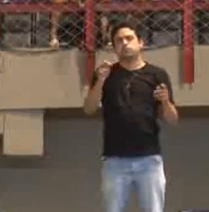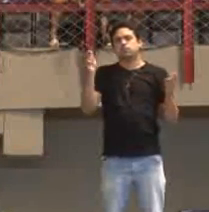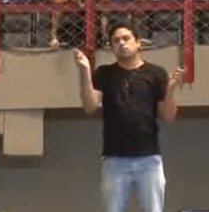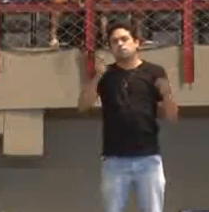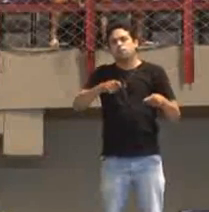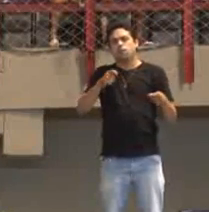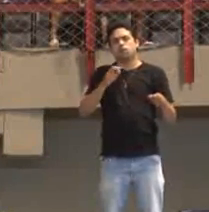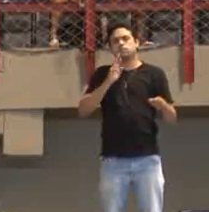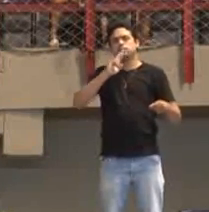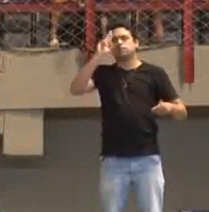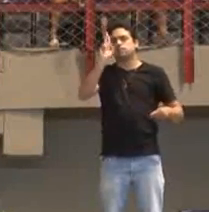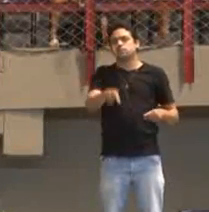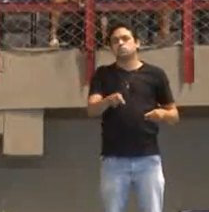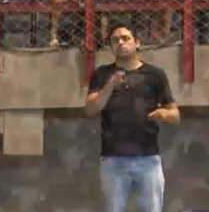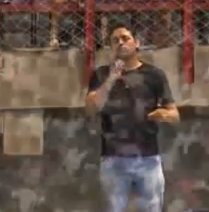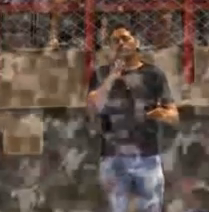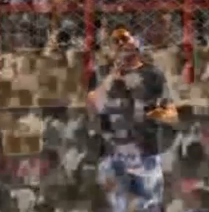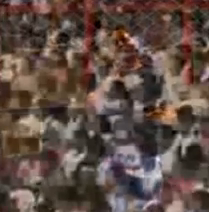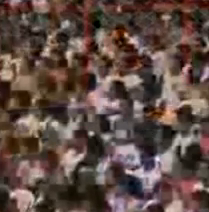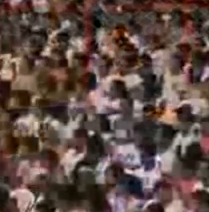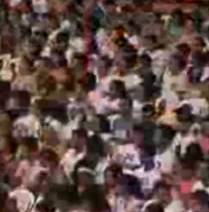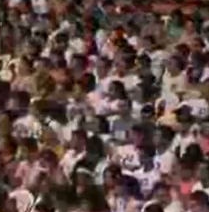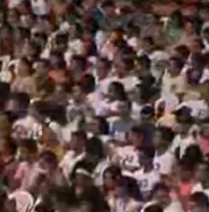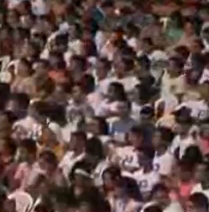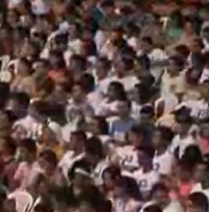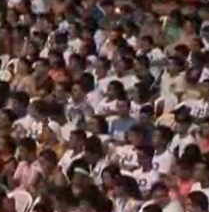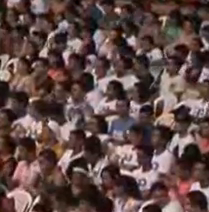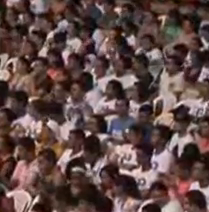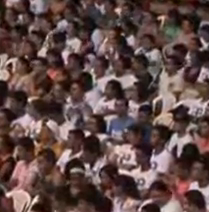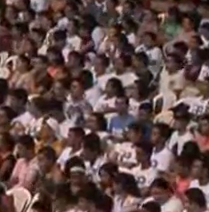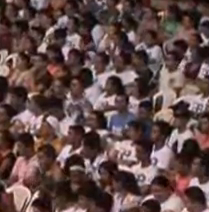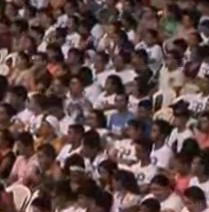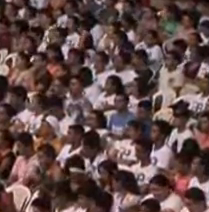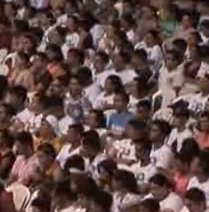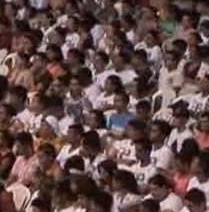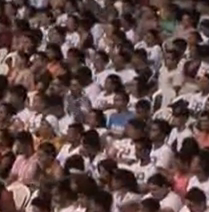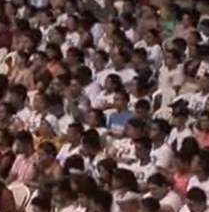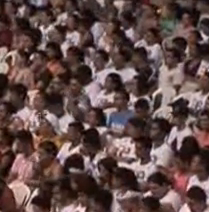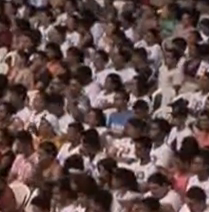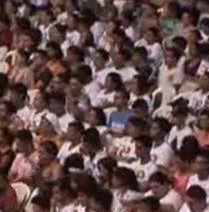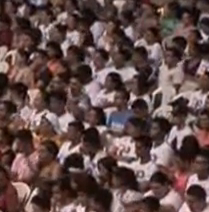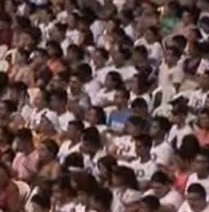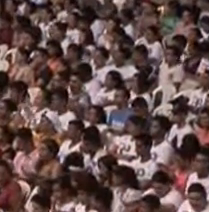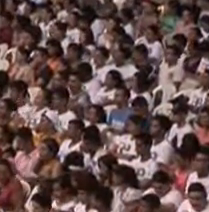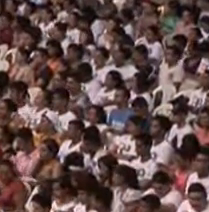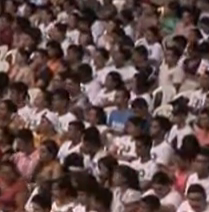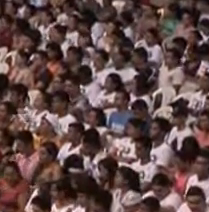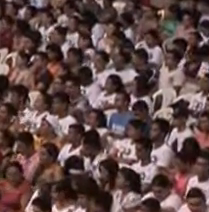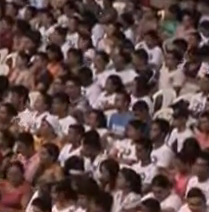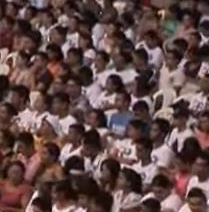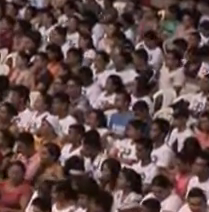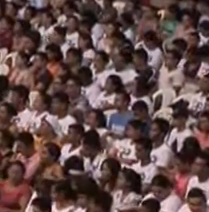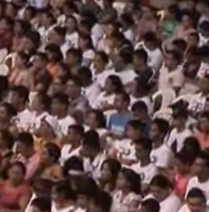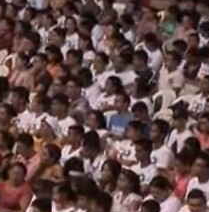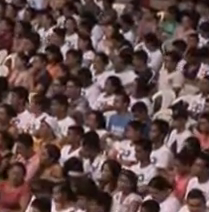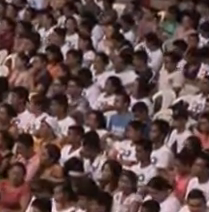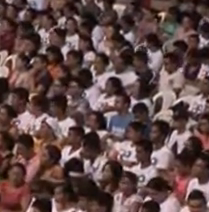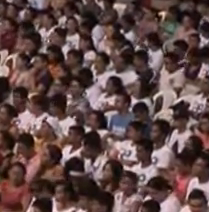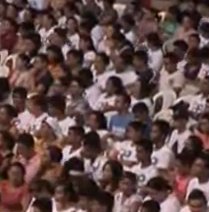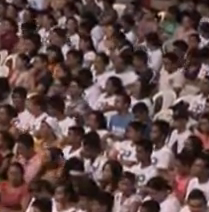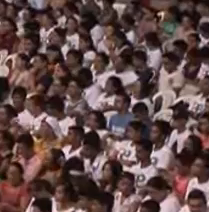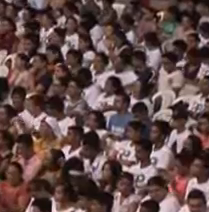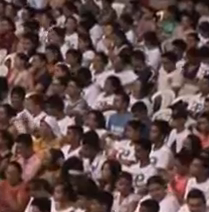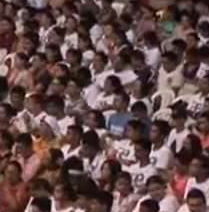pode-se afirmar que a poesia parnasiana brasileira esteve por muito